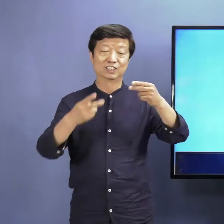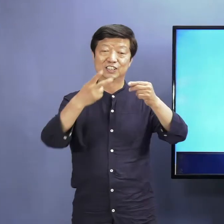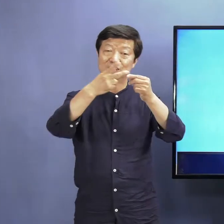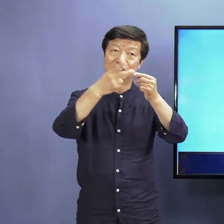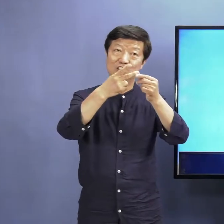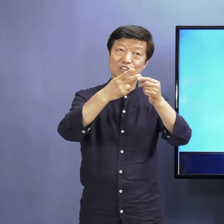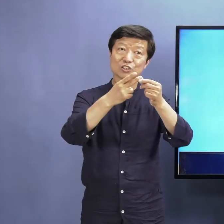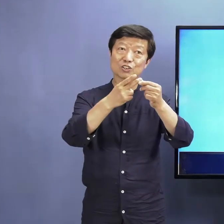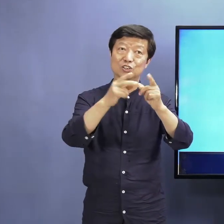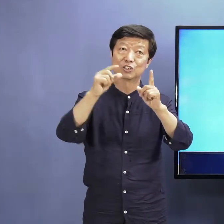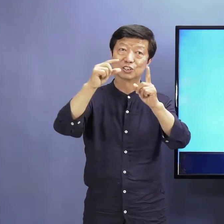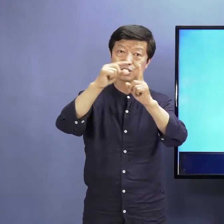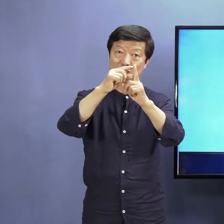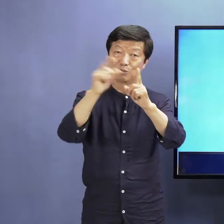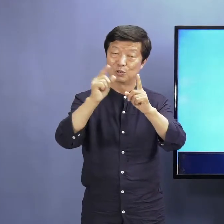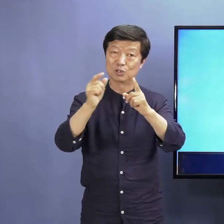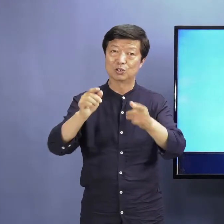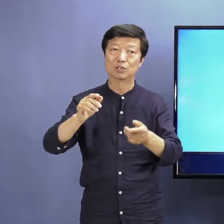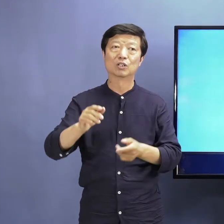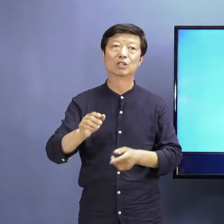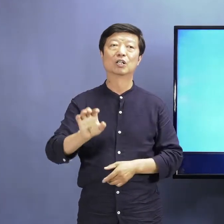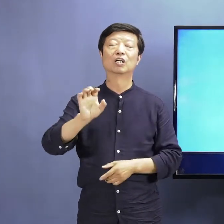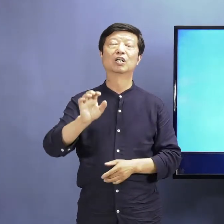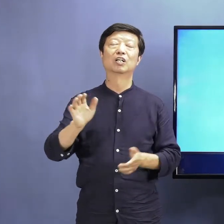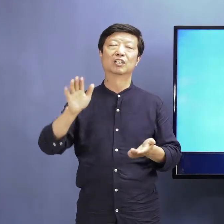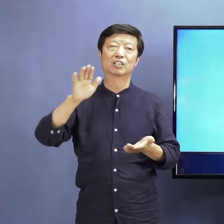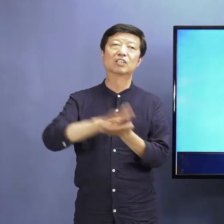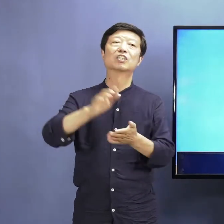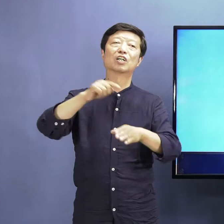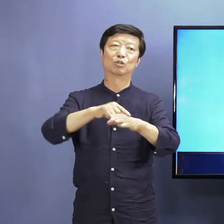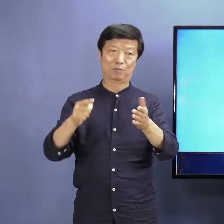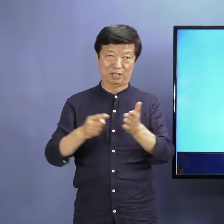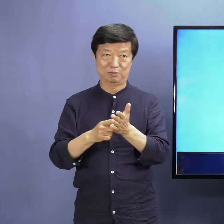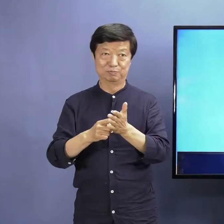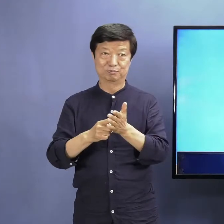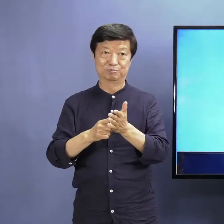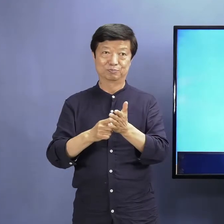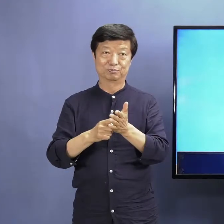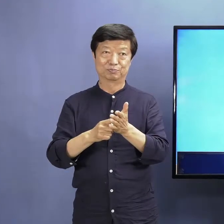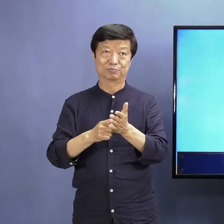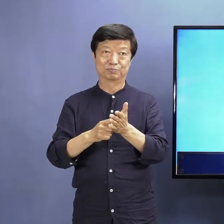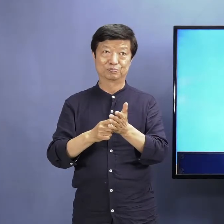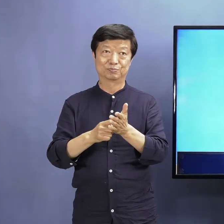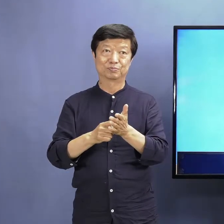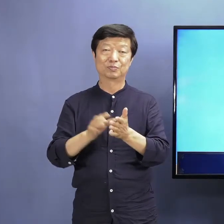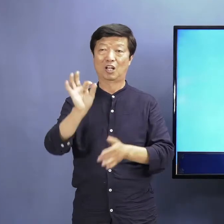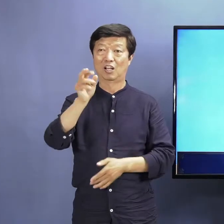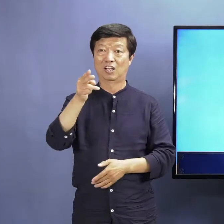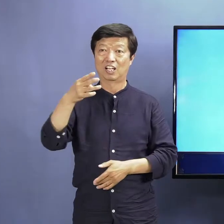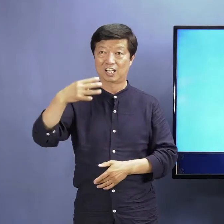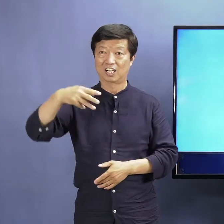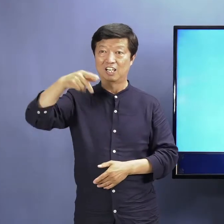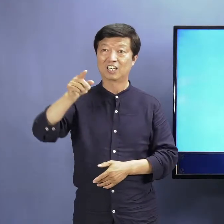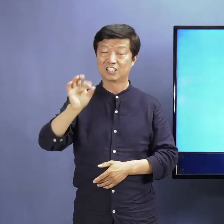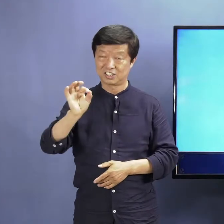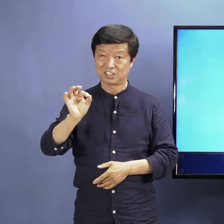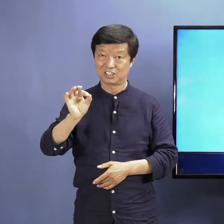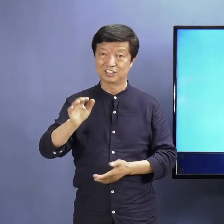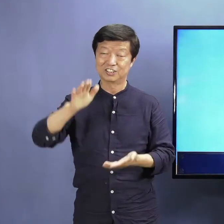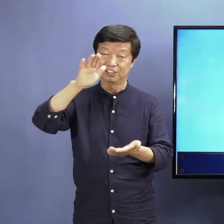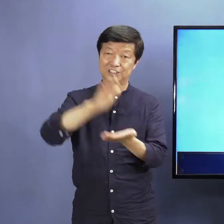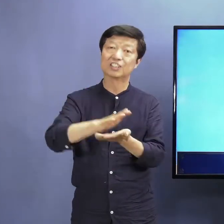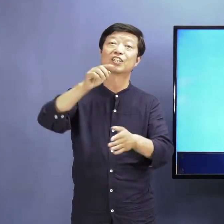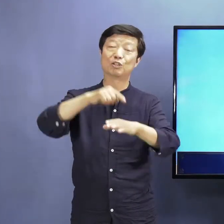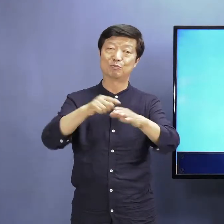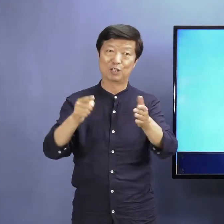그게 바로 패션, 열정이라는 단어였어요. 패션. 사실 영어 단어 중에서 우리가 아름다운 단어